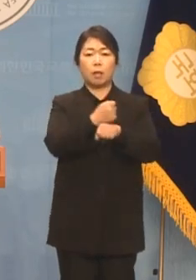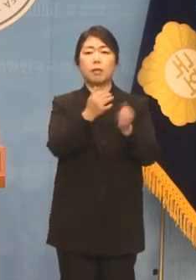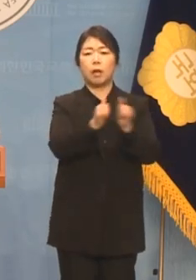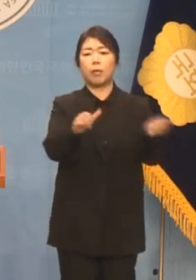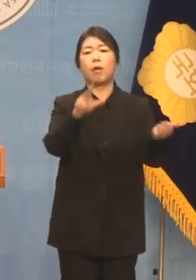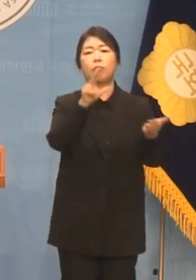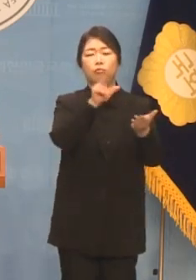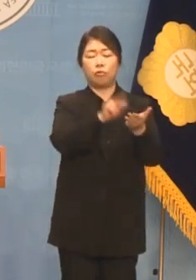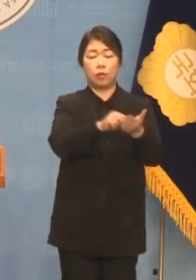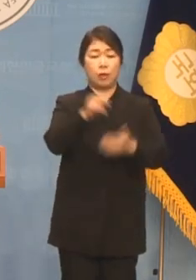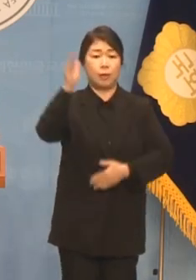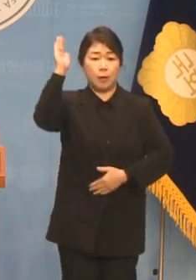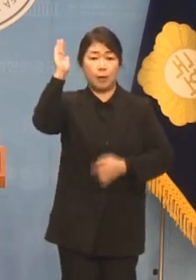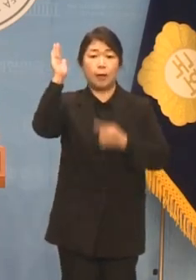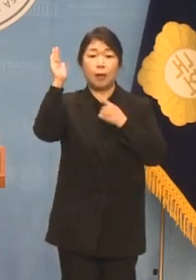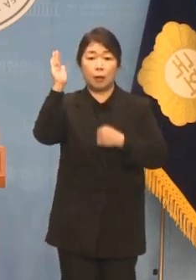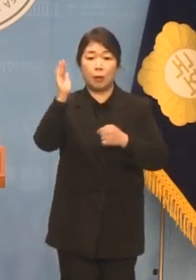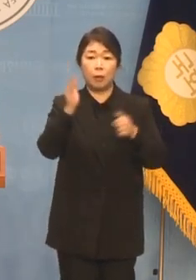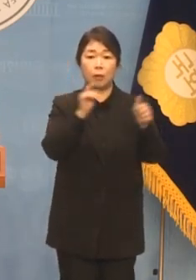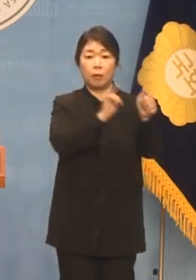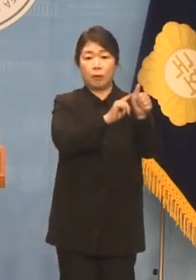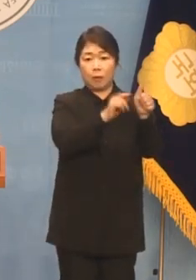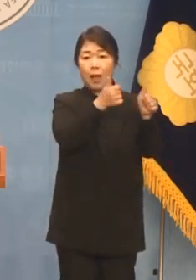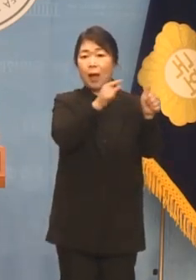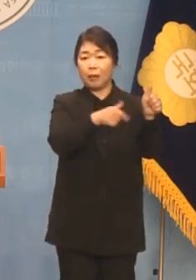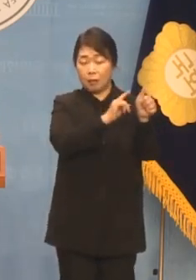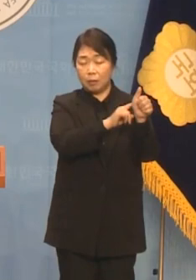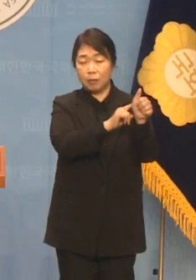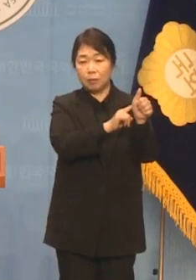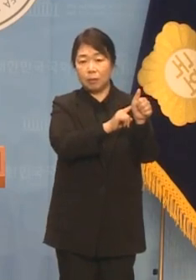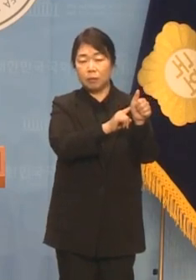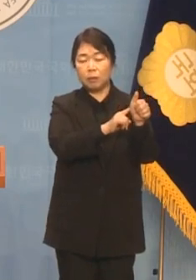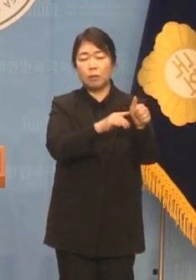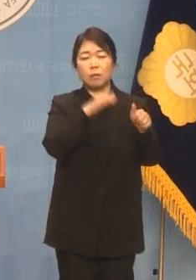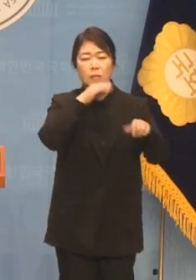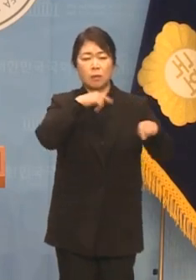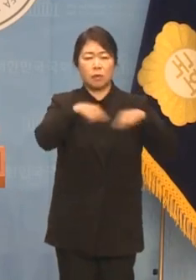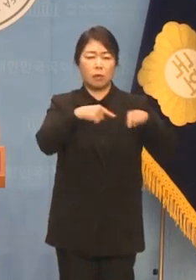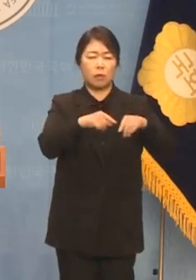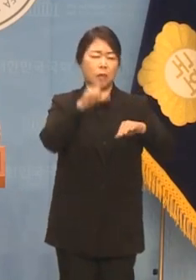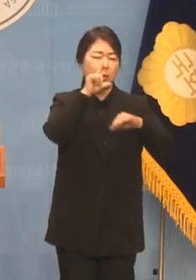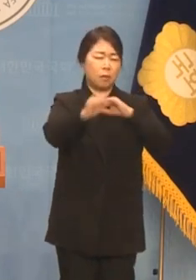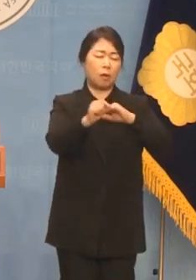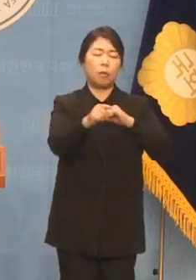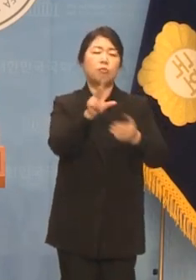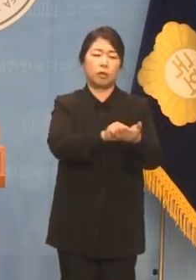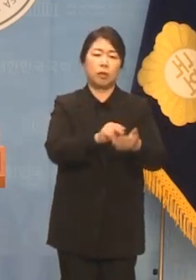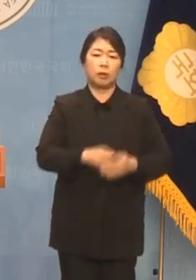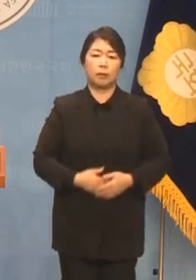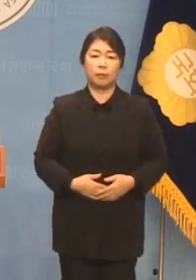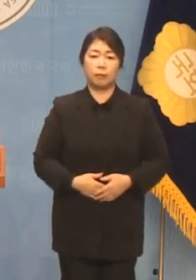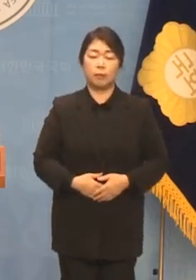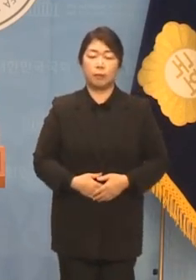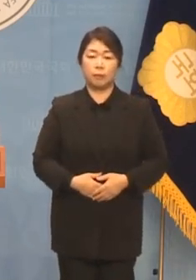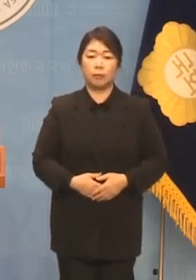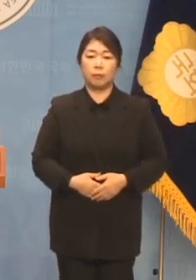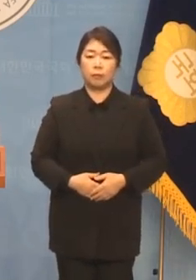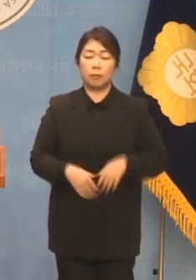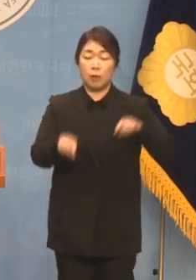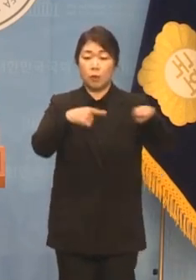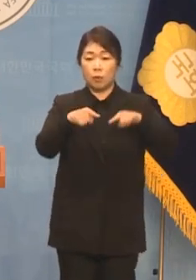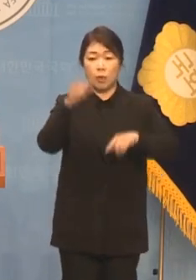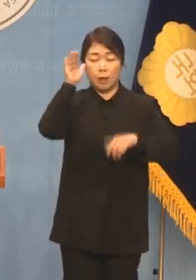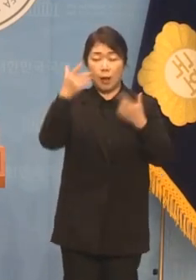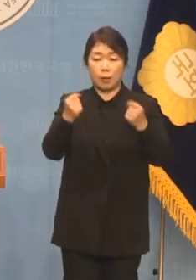한동훈 위원장님 저급한 정치가 문제입니다 정치를 개같이 하는 사람이 문제지